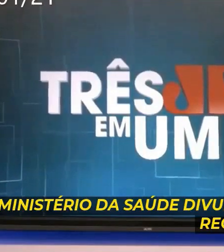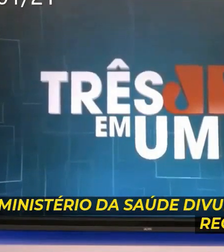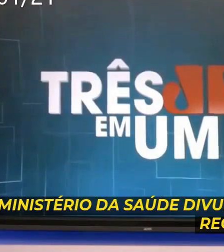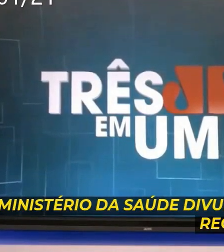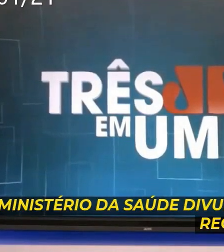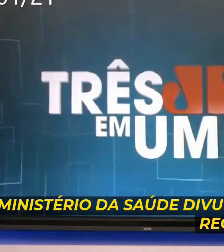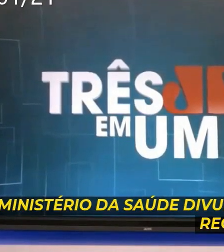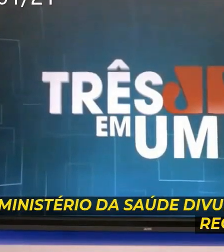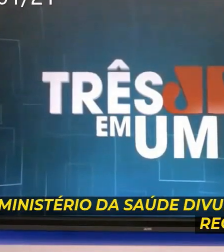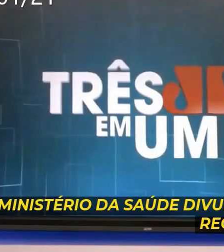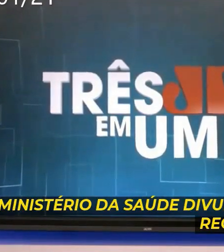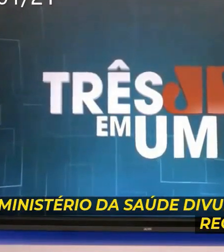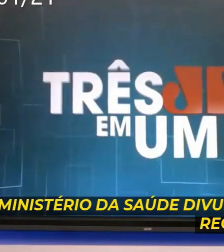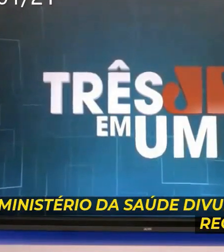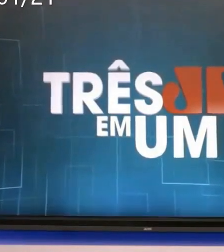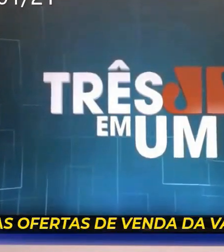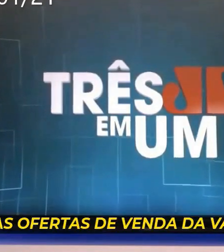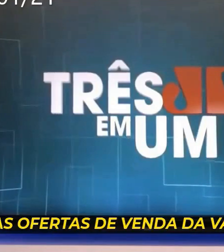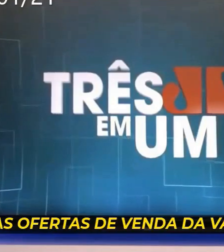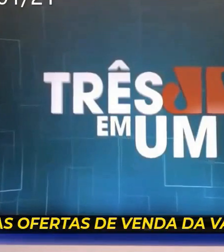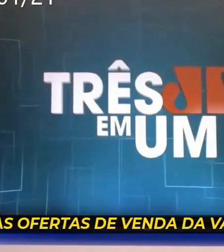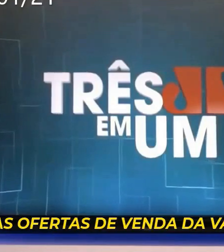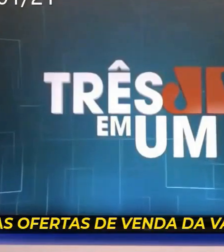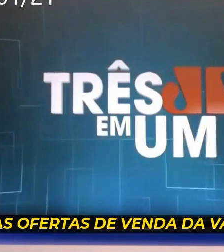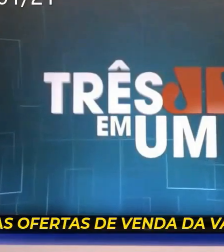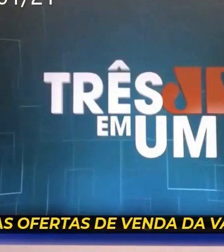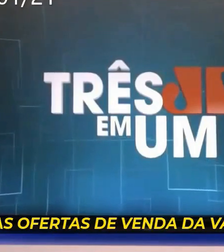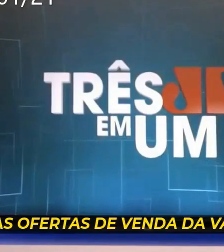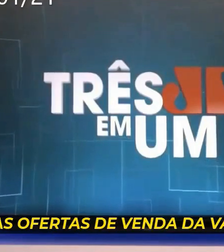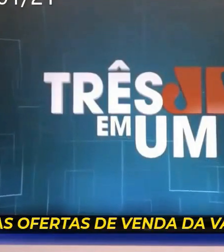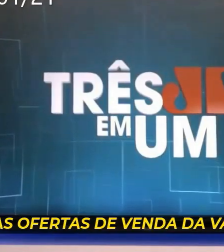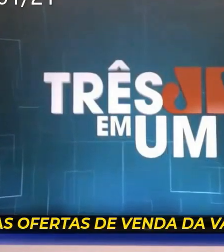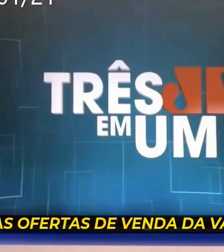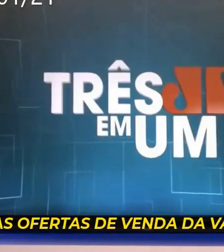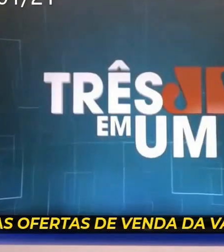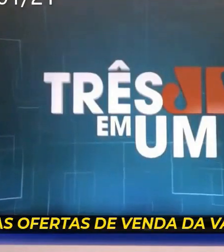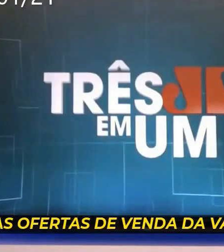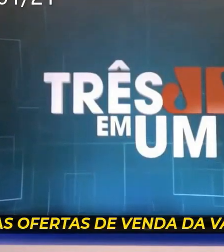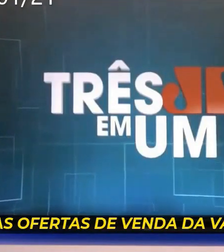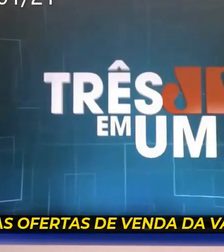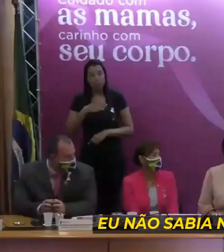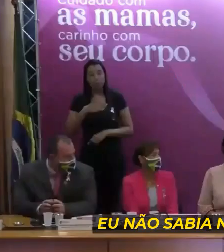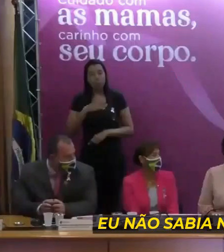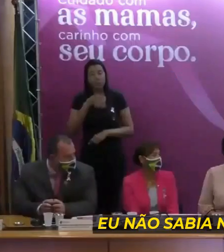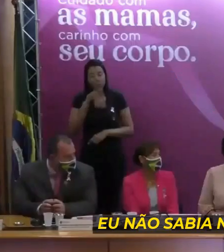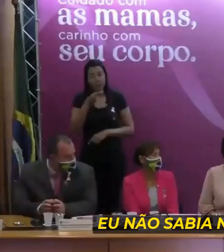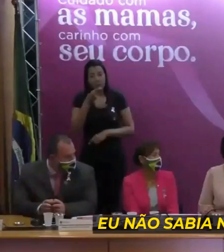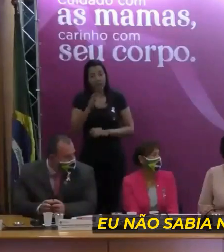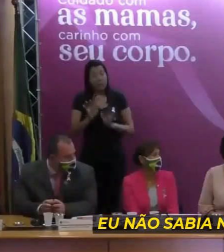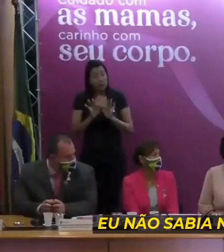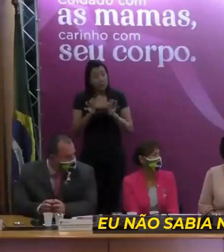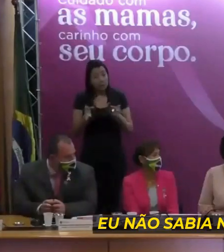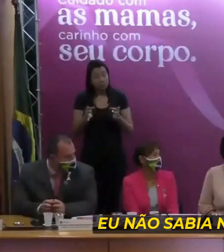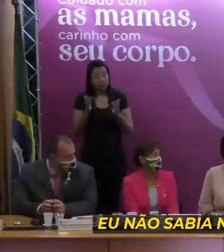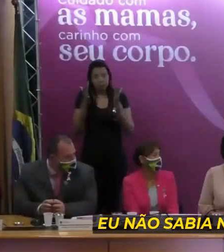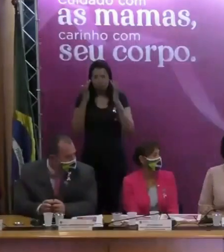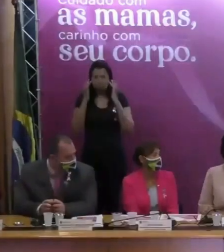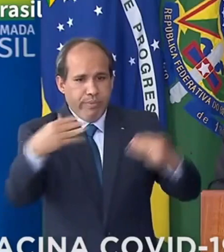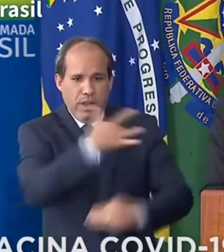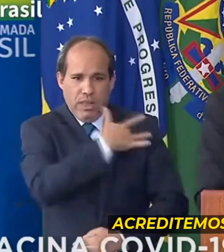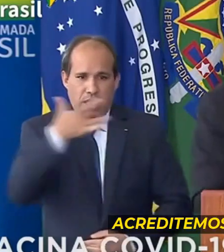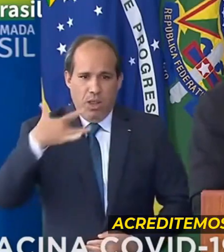divulgou uma nota onde admite ter recusado as ofertas de venda da vacina da Pfizer-BioNTech, hein? Eu não sabia nem o que era o